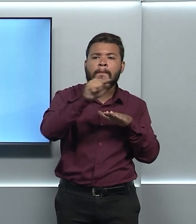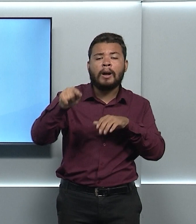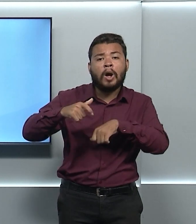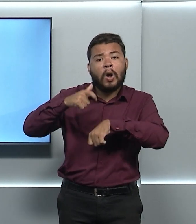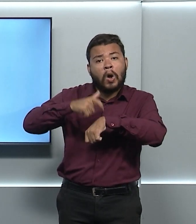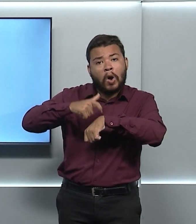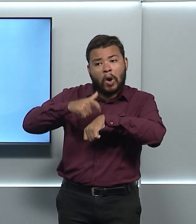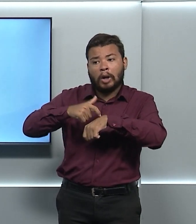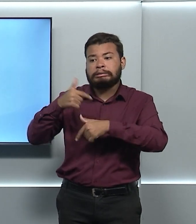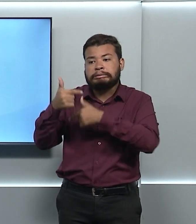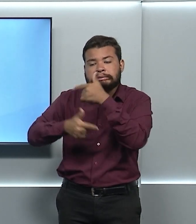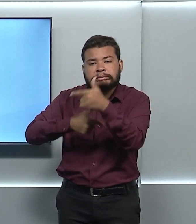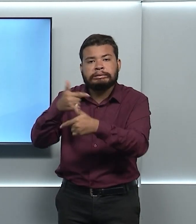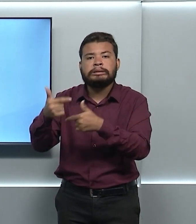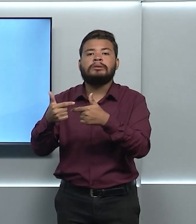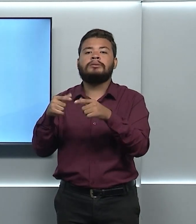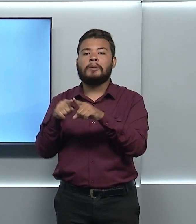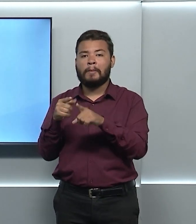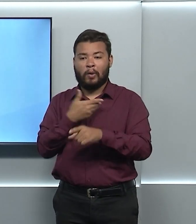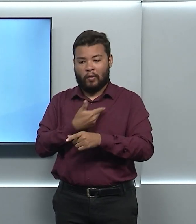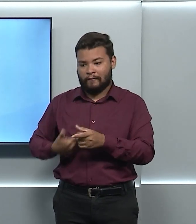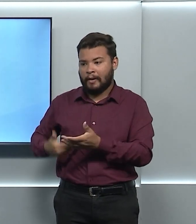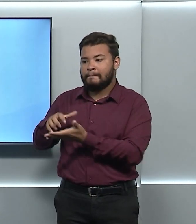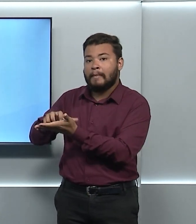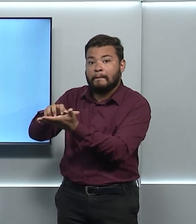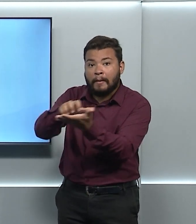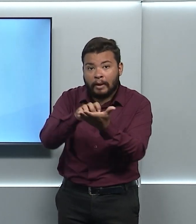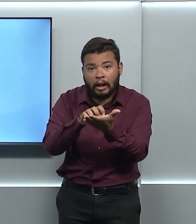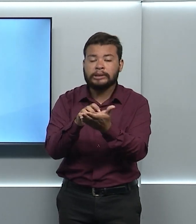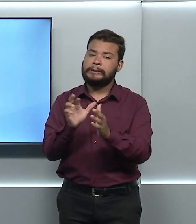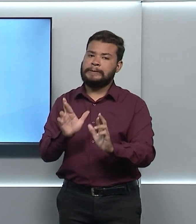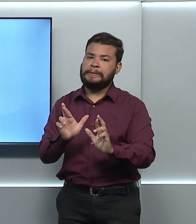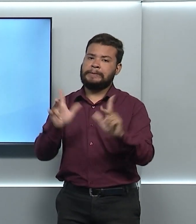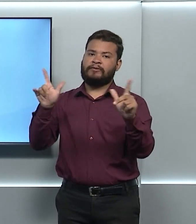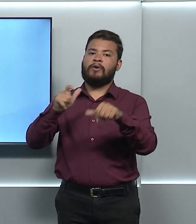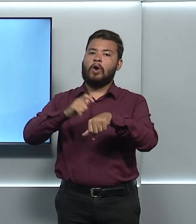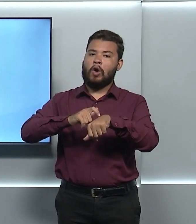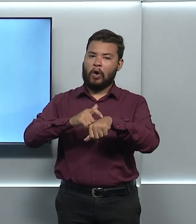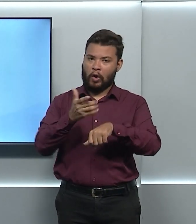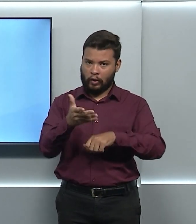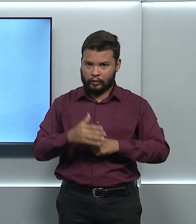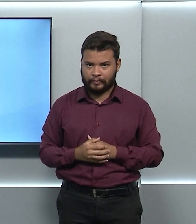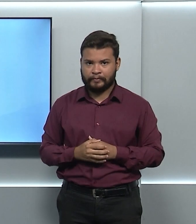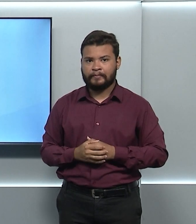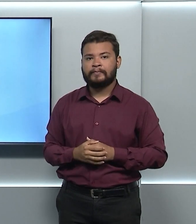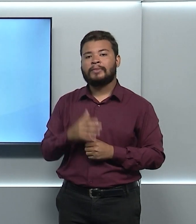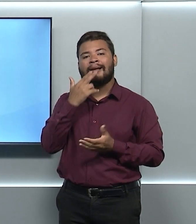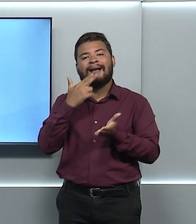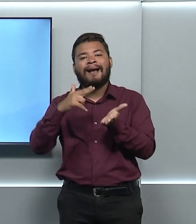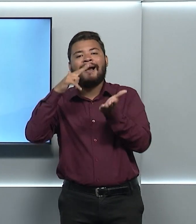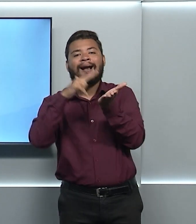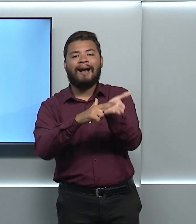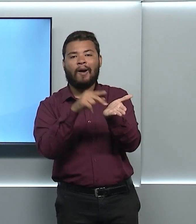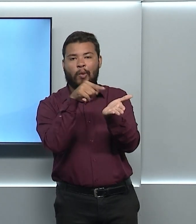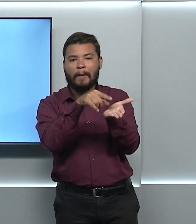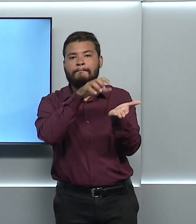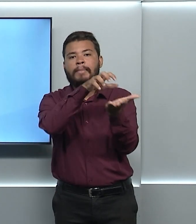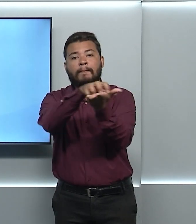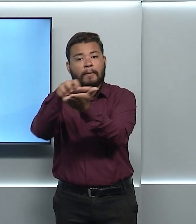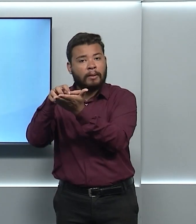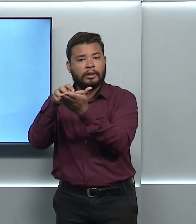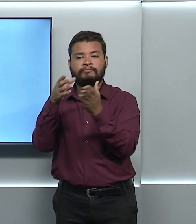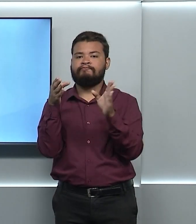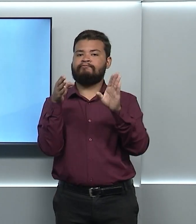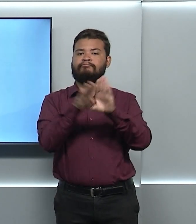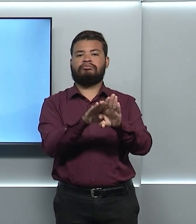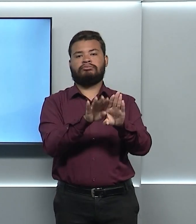de compras e também serviços públicos serão alterados. As agências dos Correios, por exemplo, não